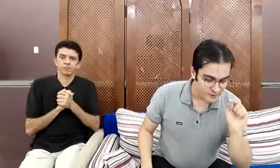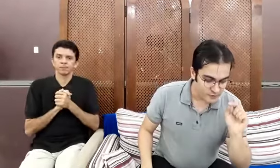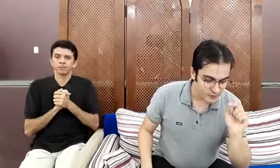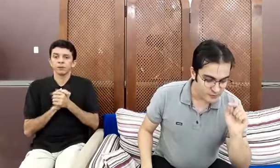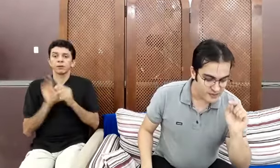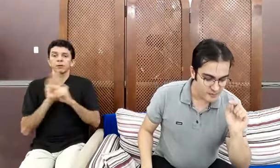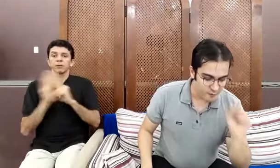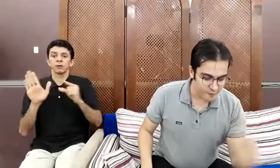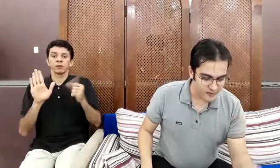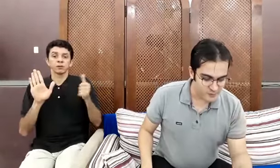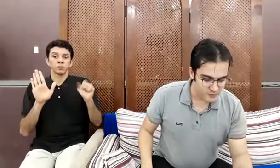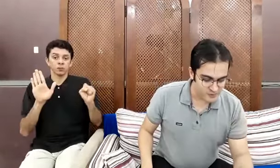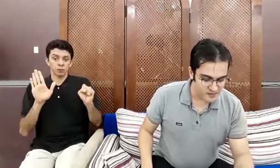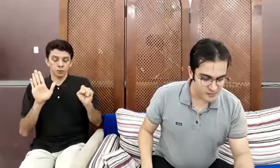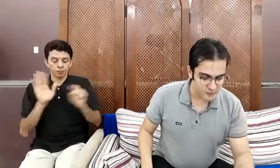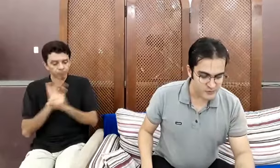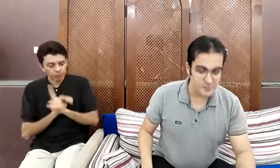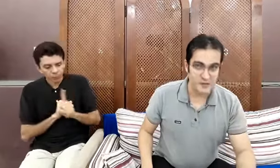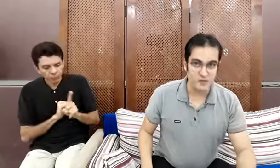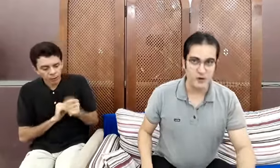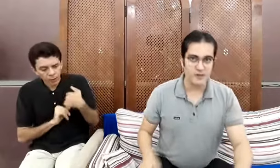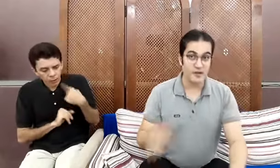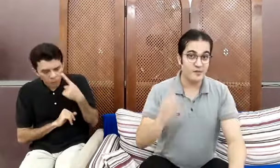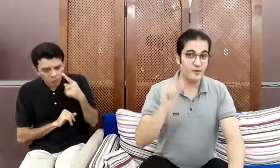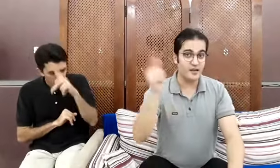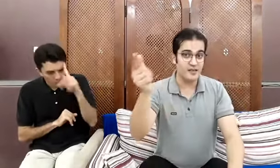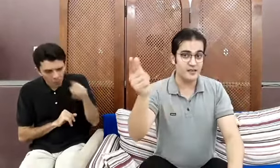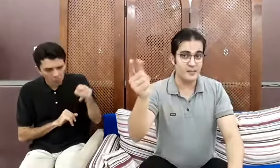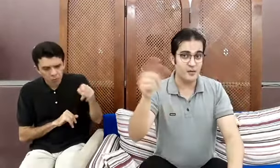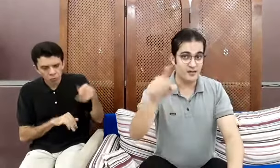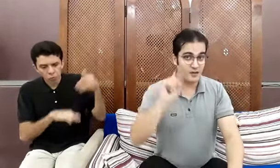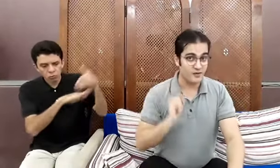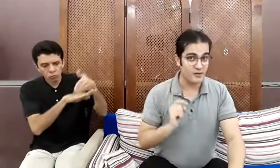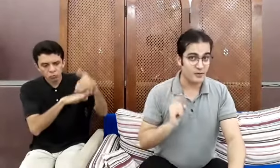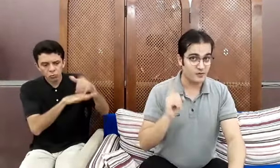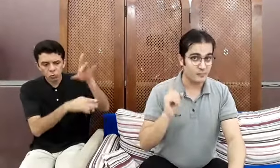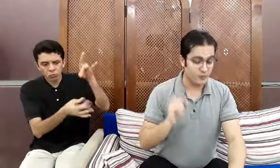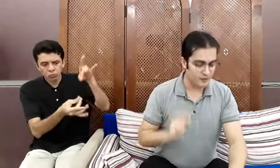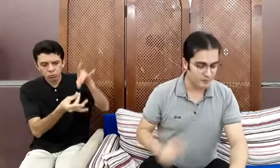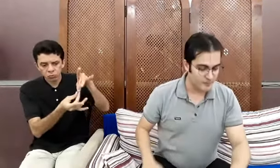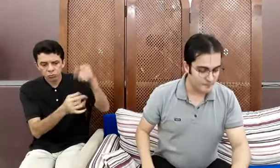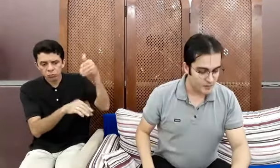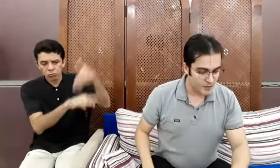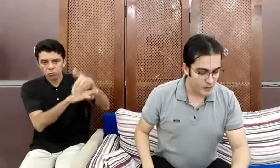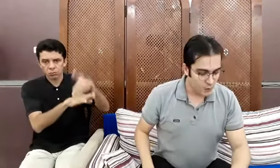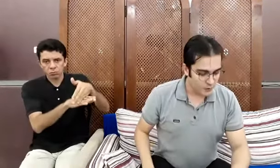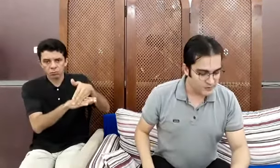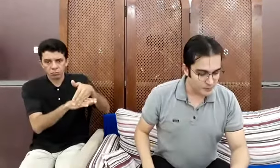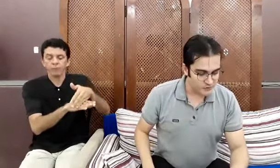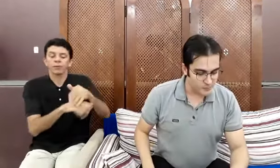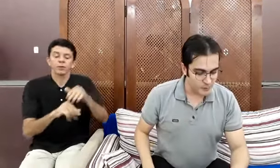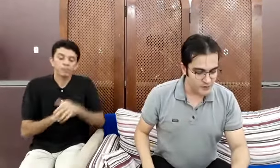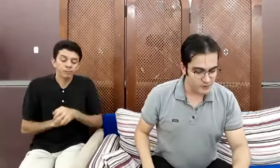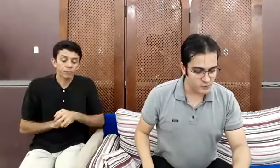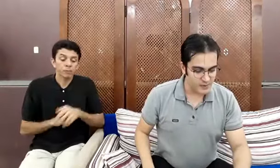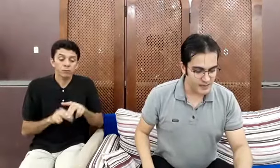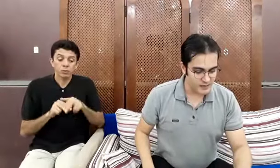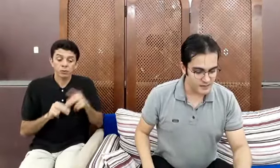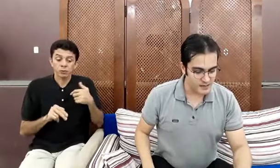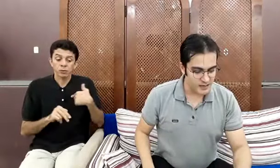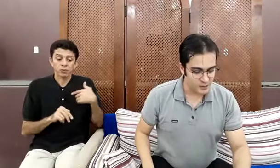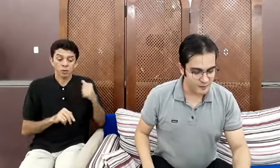Verso 18. Simão viu que as pessoas recebiam o Espírito. Olha só, ele viu que eles recebiam, mas ele não recebeu. Sabe por quê? Vamos ver. Quando os apóstolos impunham as mãos